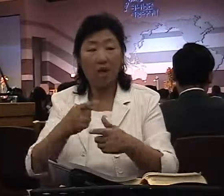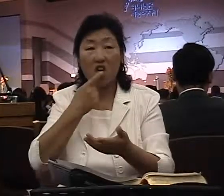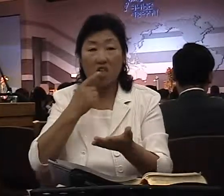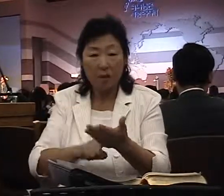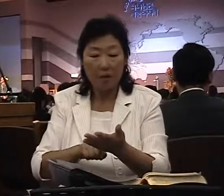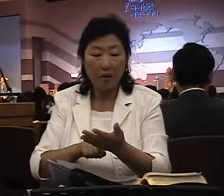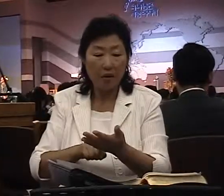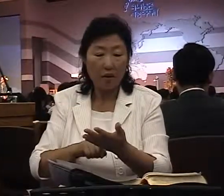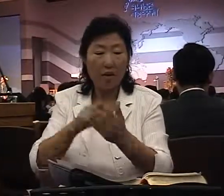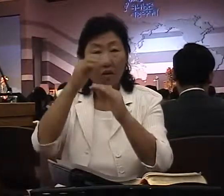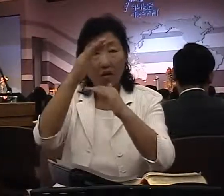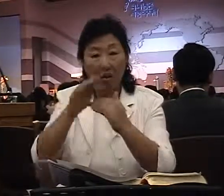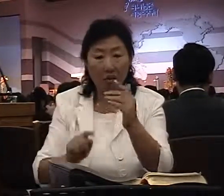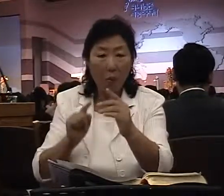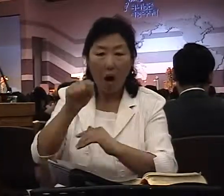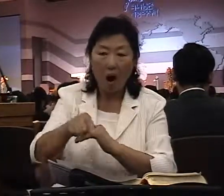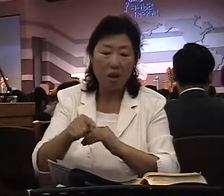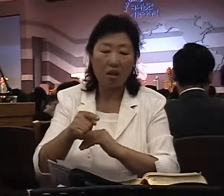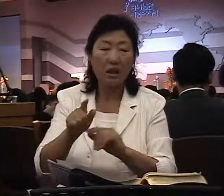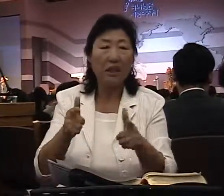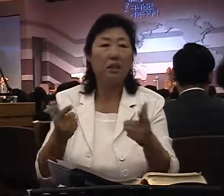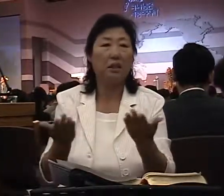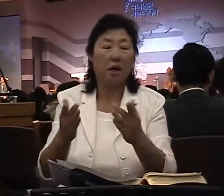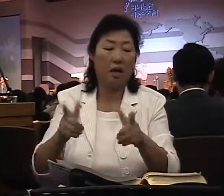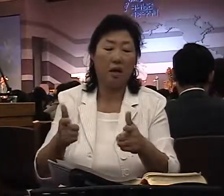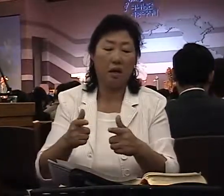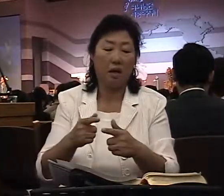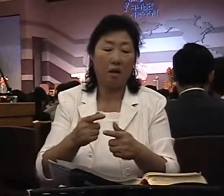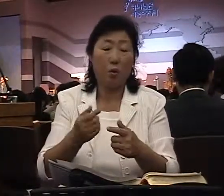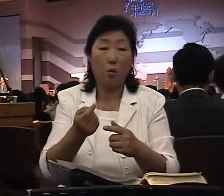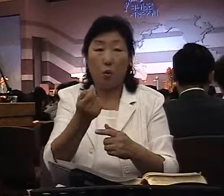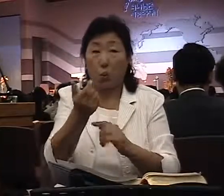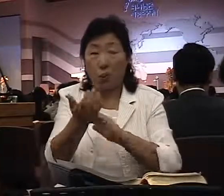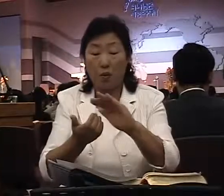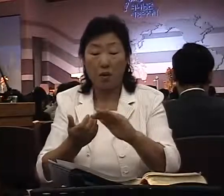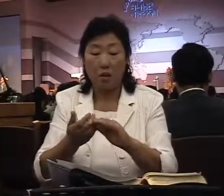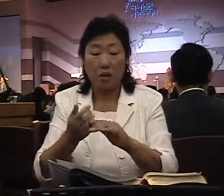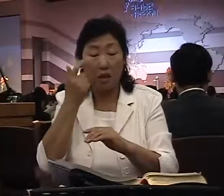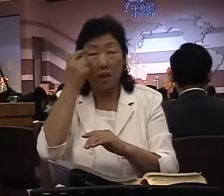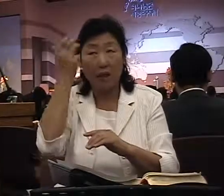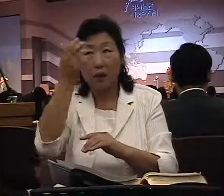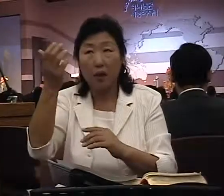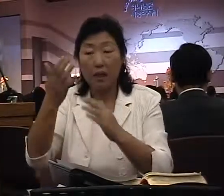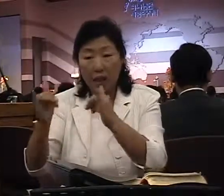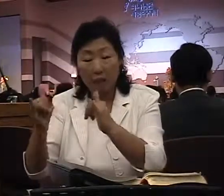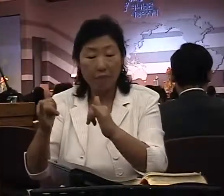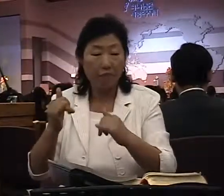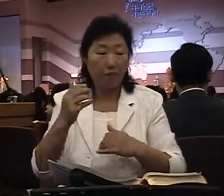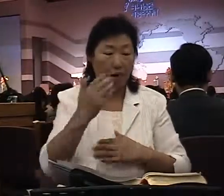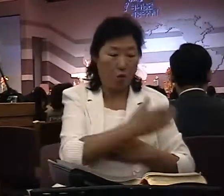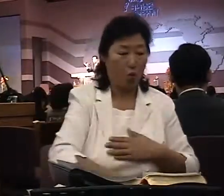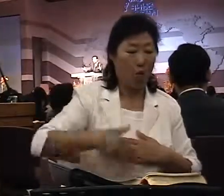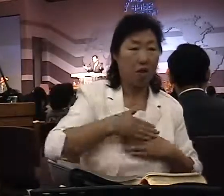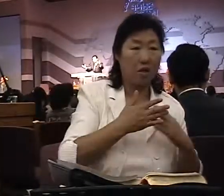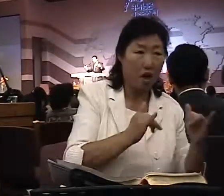아니에요. 분명히 조금 전에 너는 영의 사람이 되든지 육의 사람이 되든지 둘 중에 하나 충돌되는 두 길이